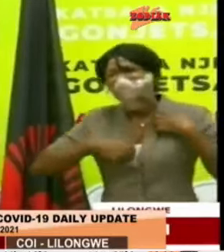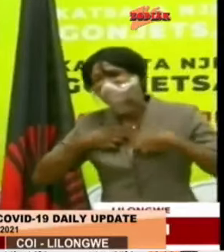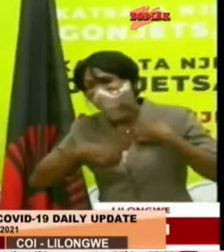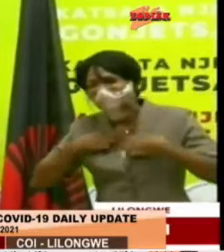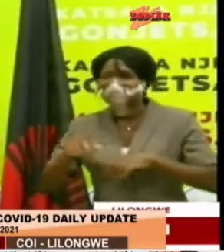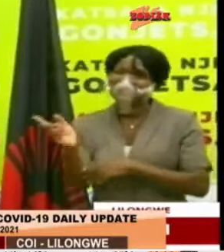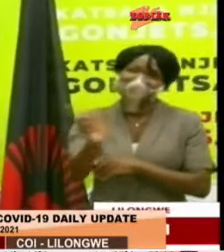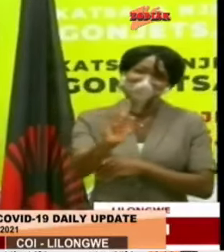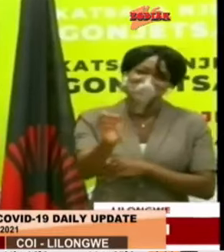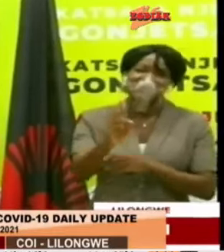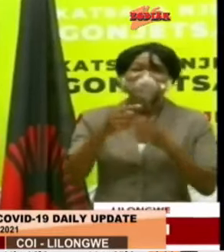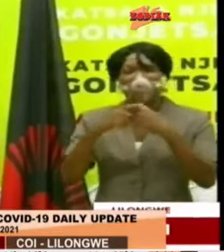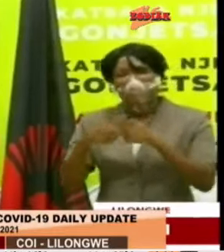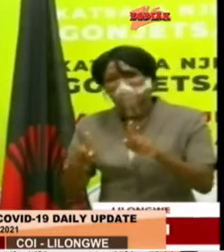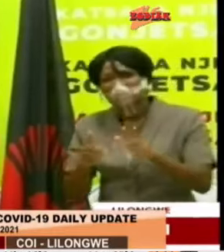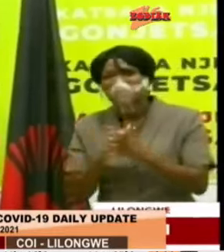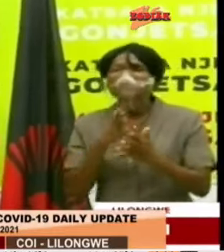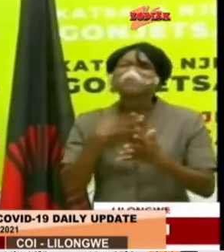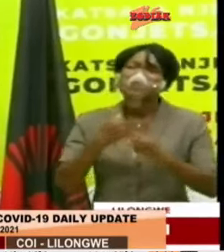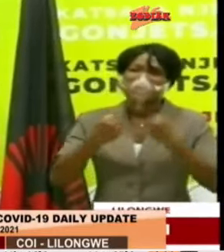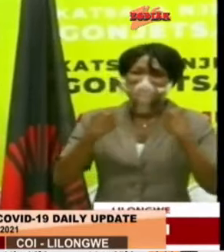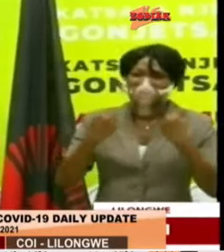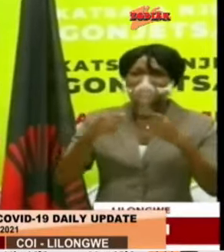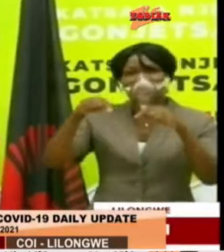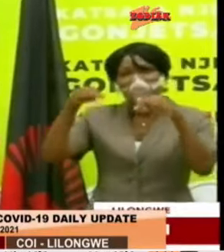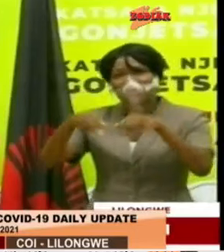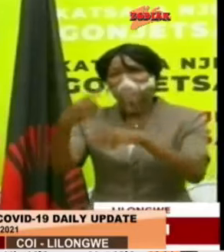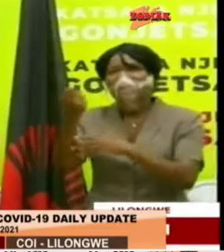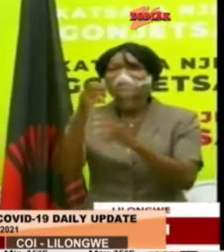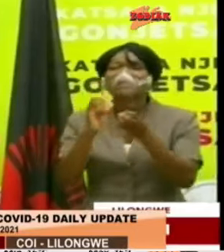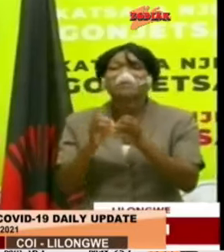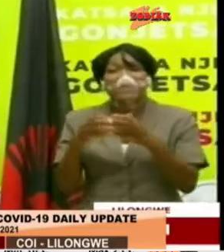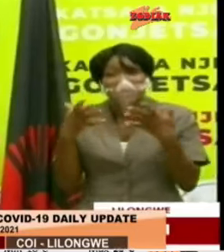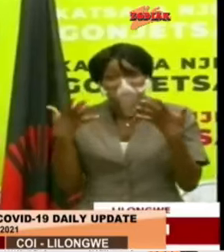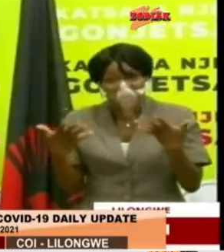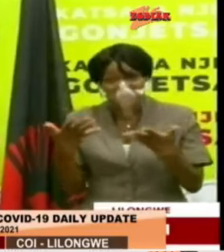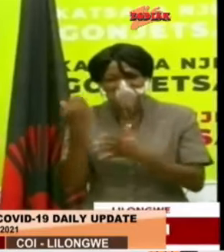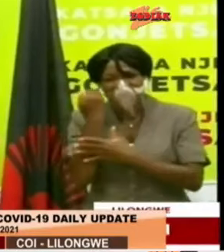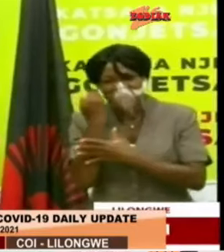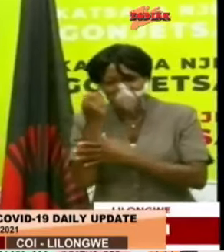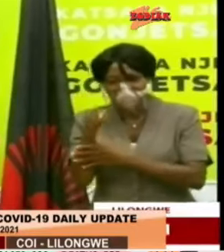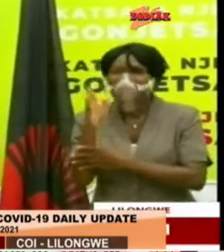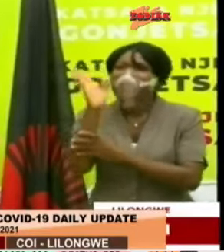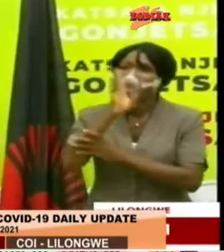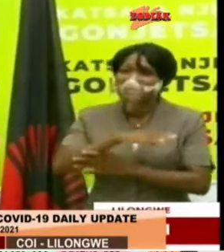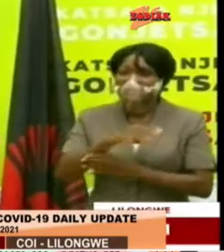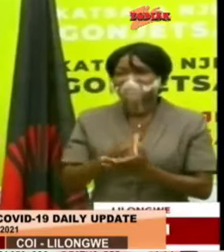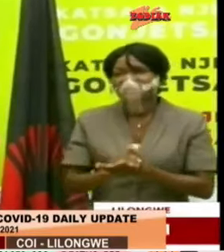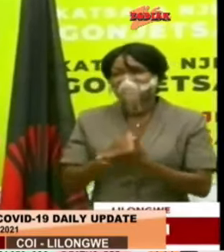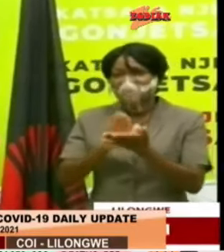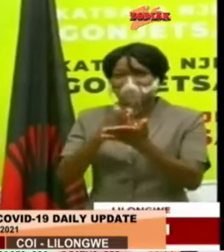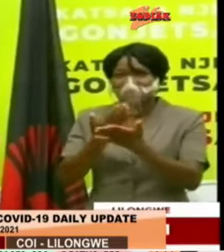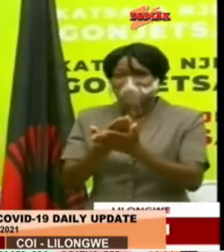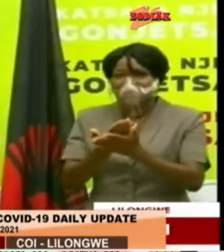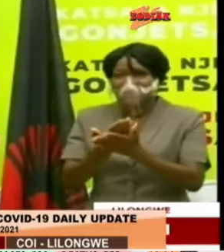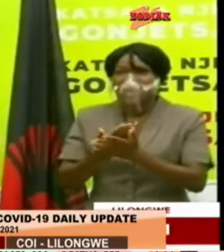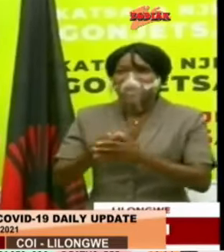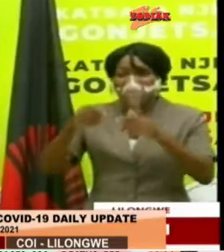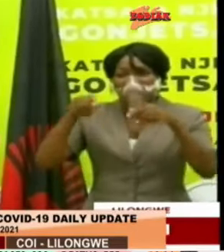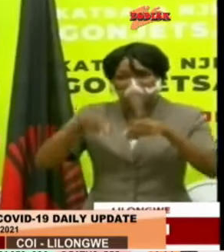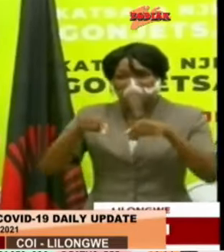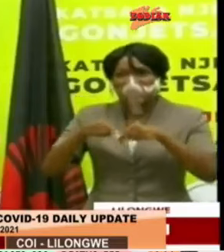komanso makamaka kulimbikitsana kuti kodi ngati dziko tingapange bwanji kuti muliro umenewu tithane nawo chifukwa pakati pathu